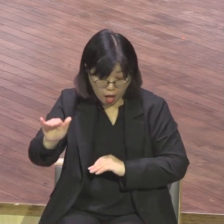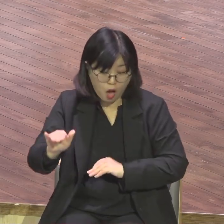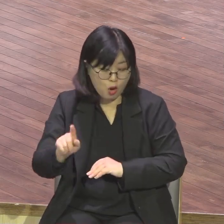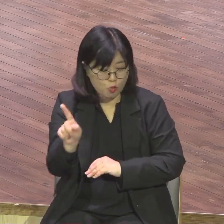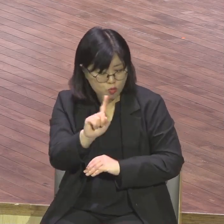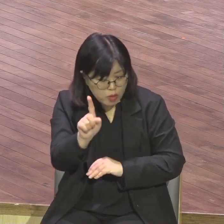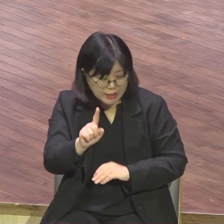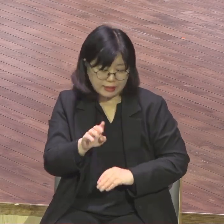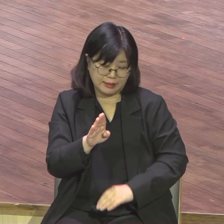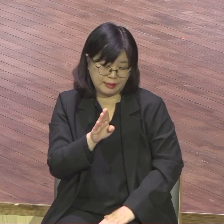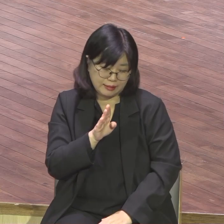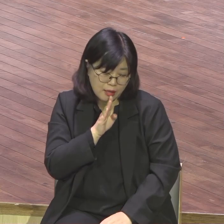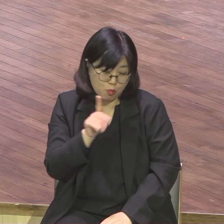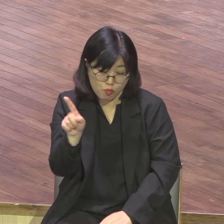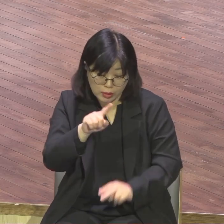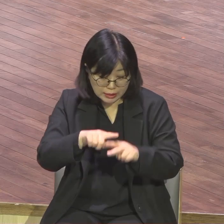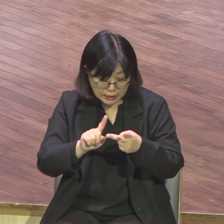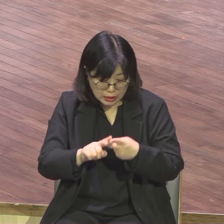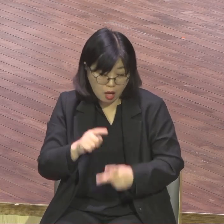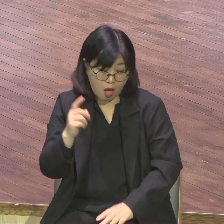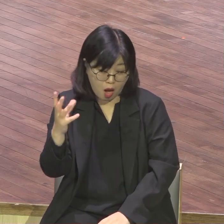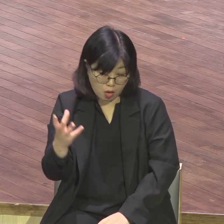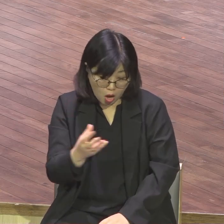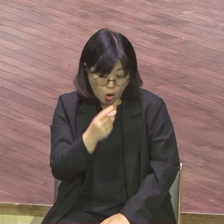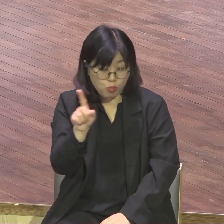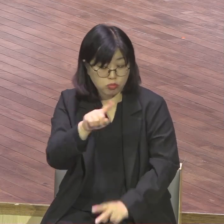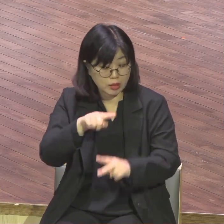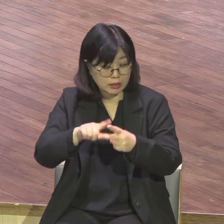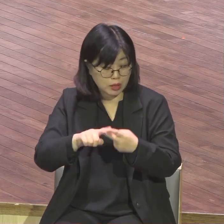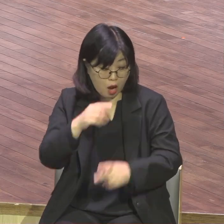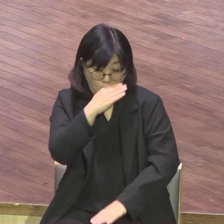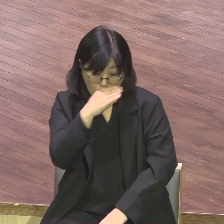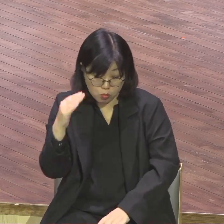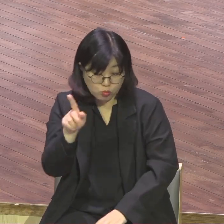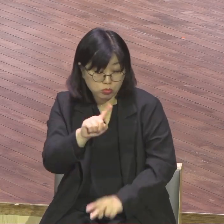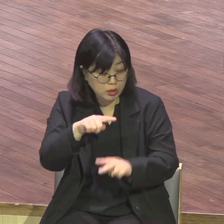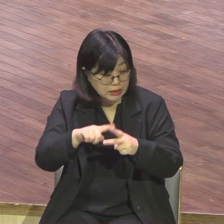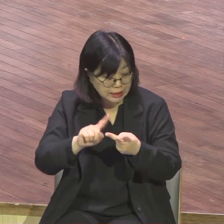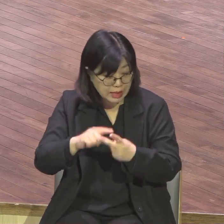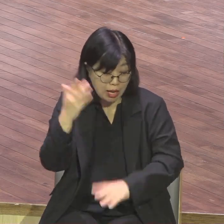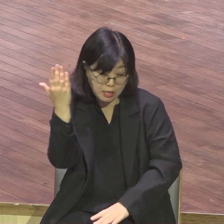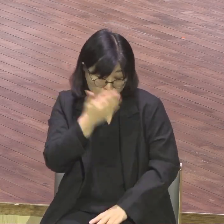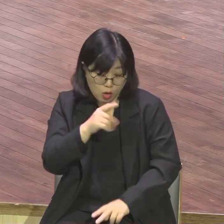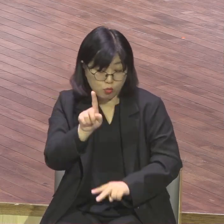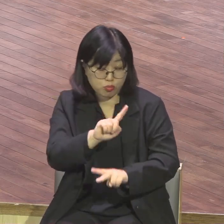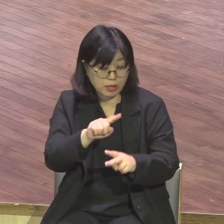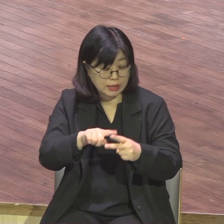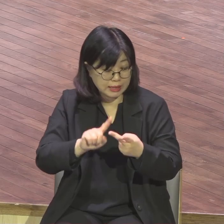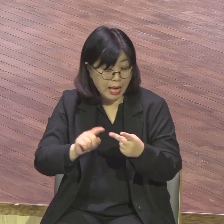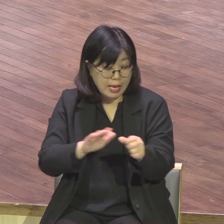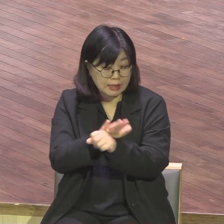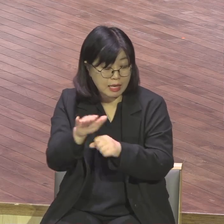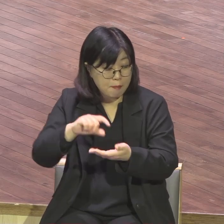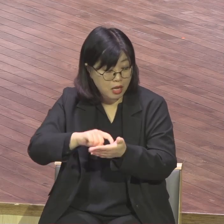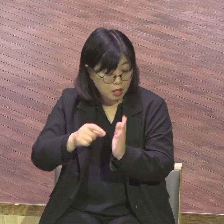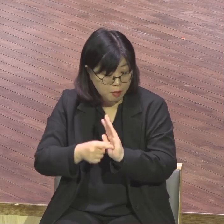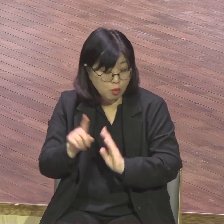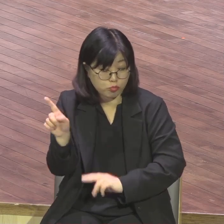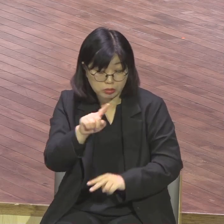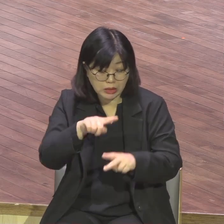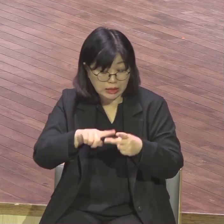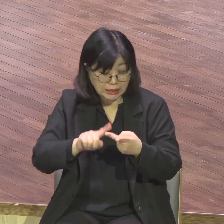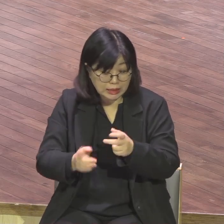무엇이든지 참되며 무엇이든지 경건하며 무엇이든지 오르며 무엇이든지 정결하며 무엇이든지 사랑받을